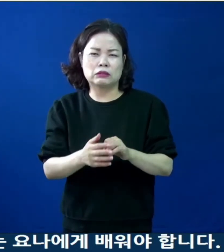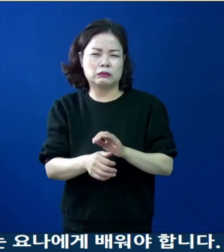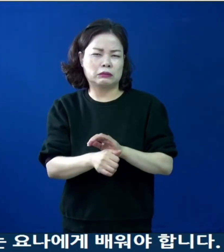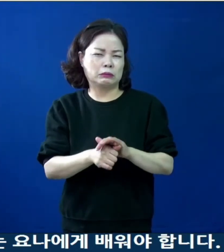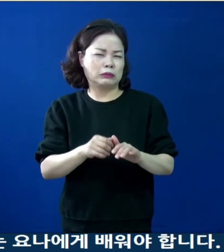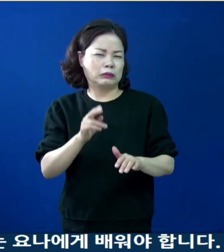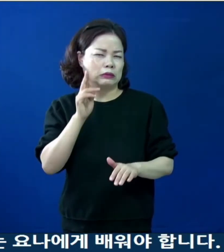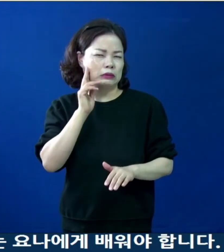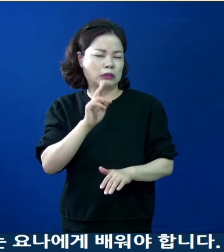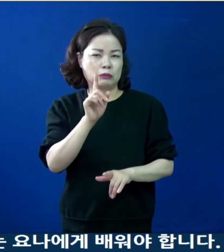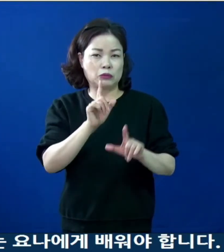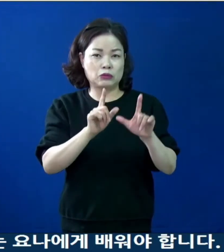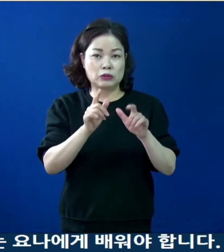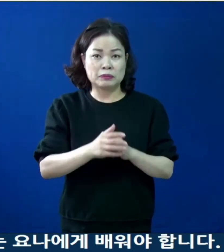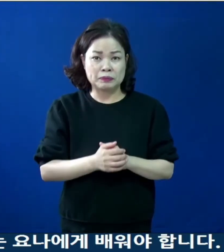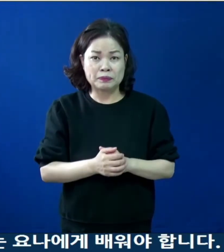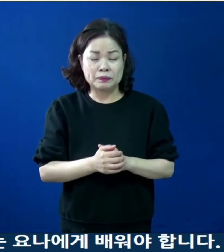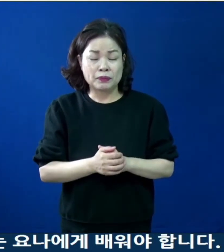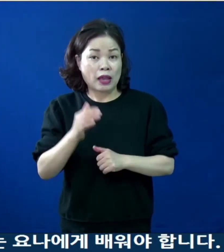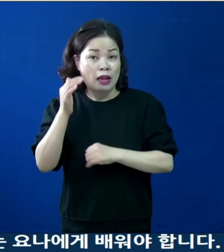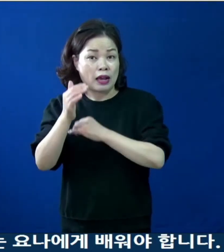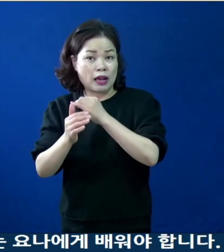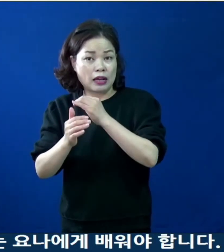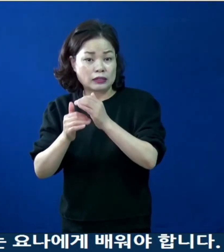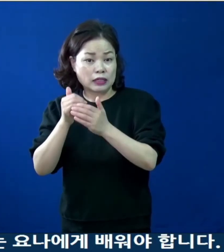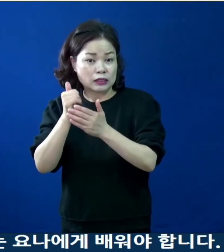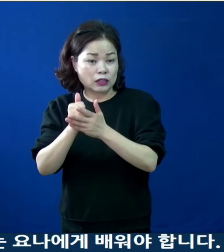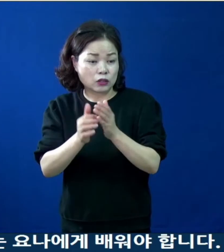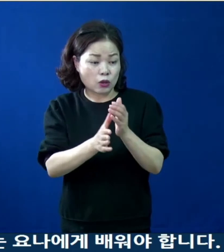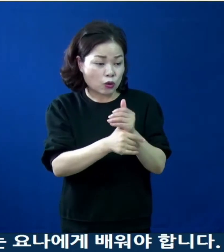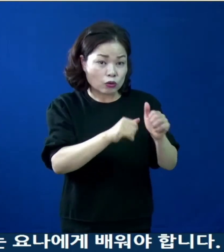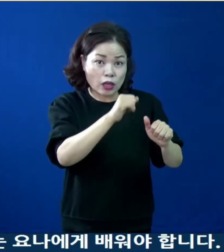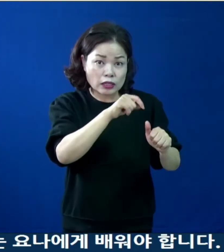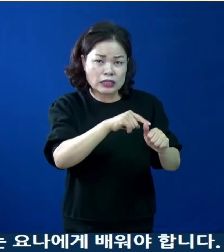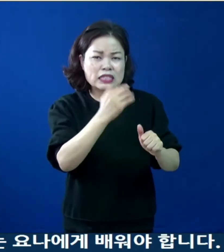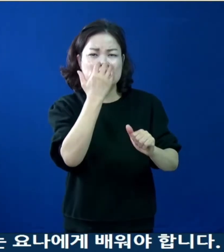모습들입니까? 하나님께서는 요나의 행동을 통해서